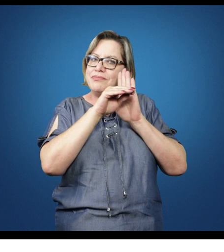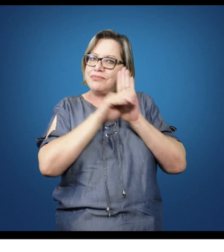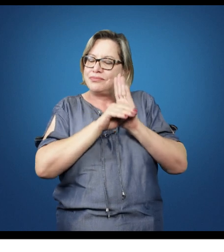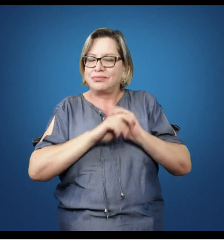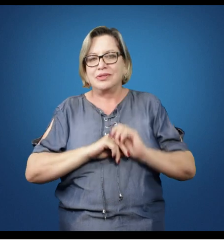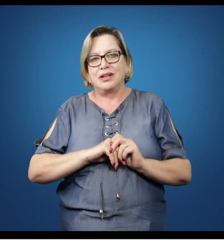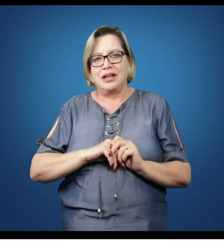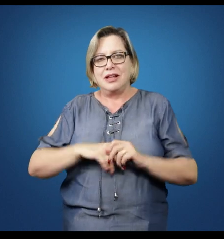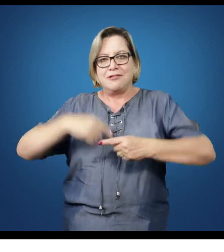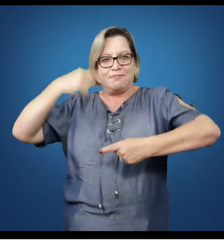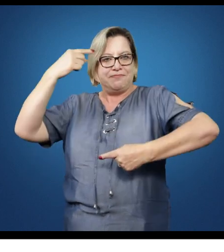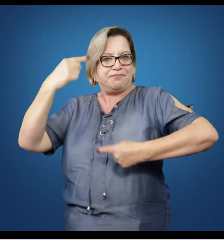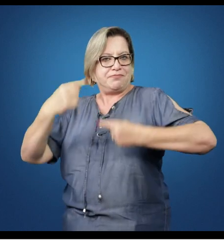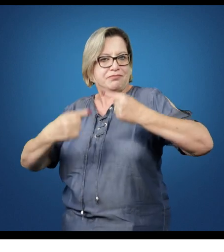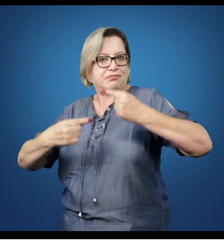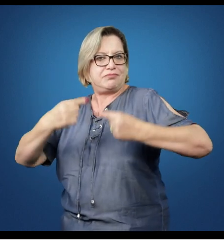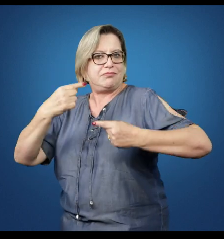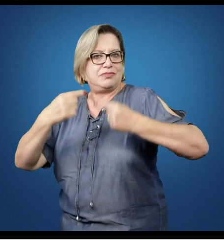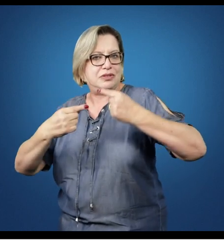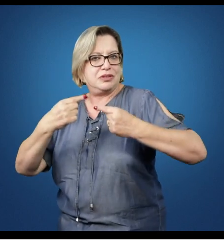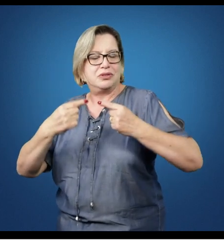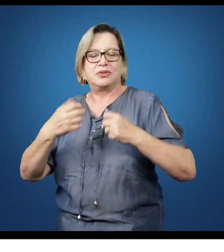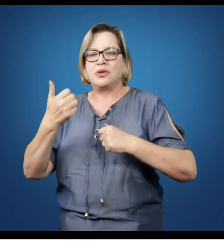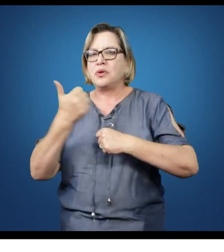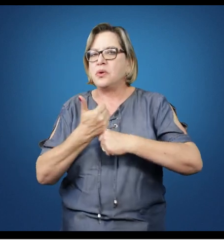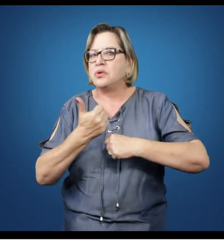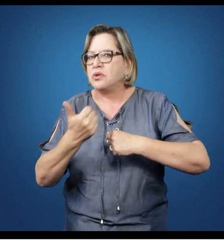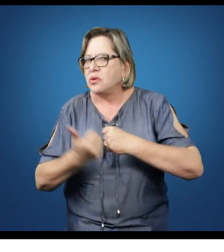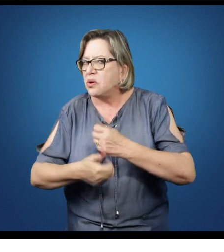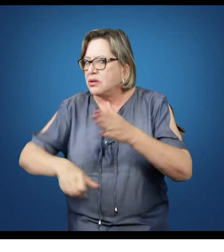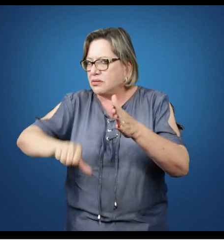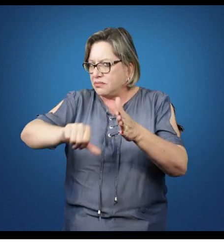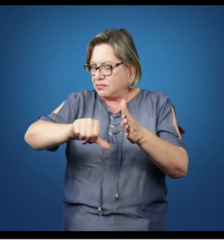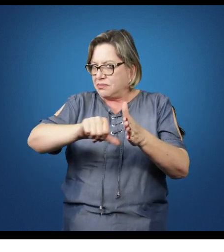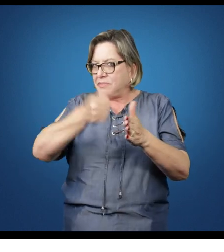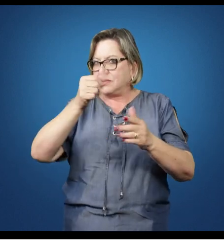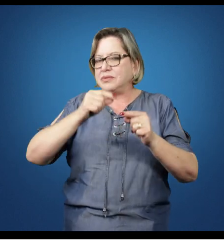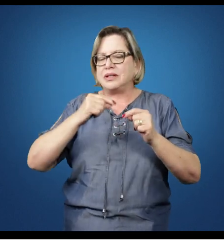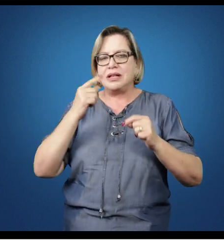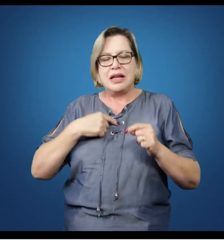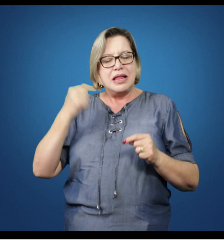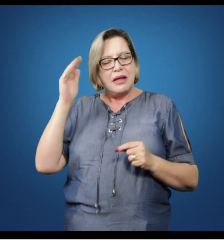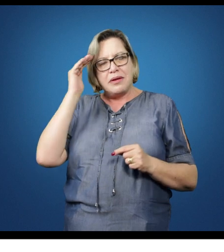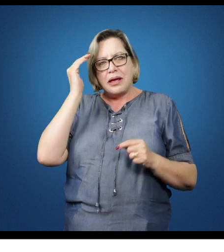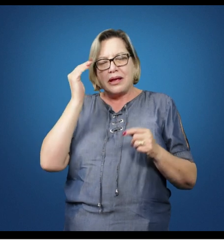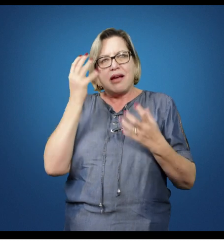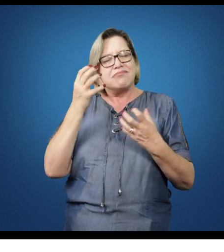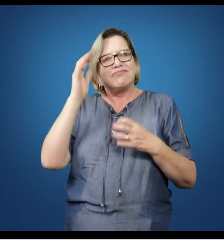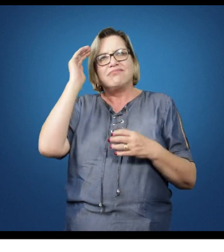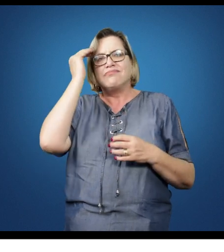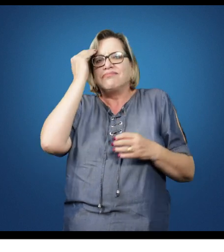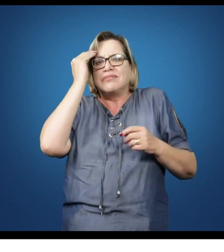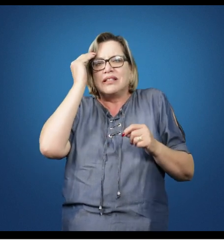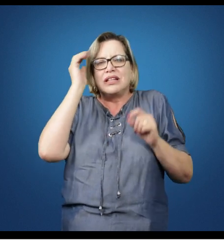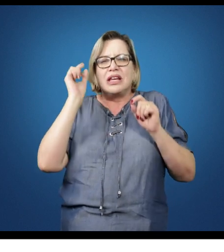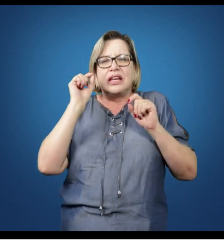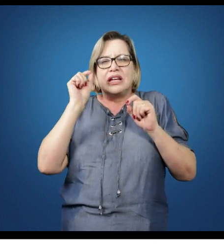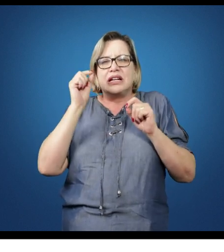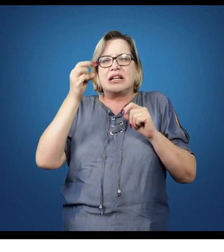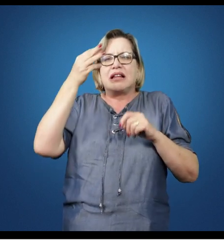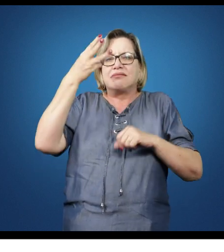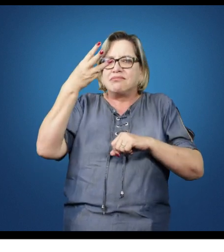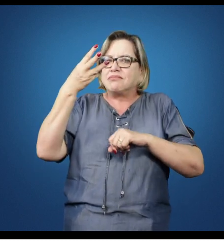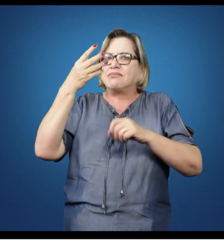discussões vamos ter primeiro com os tutores buscando é entender melhor as situações dessas três cidades